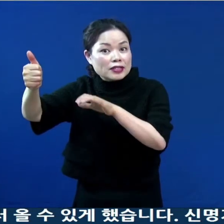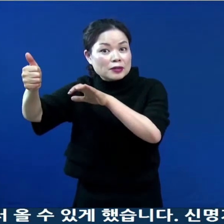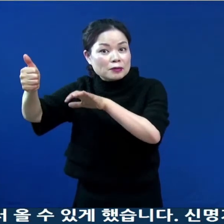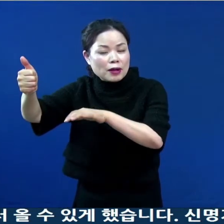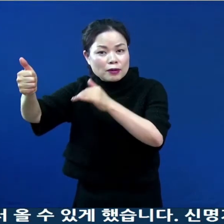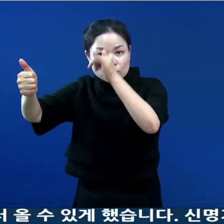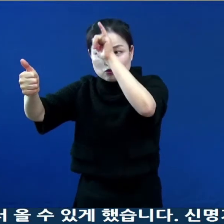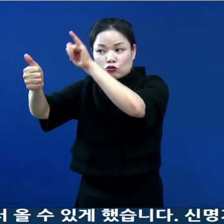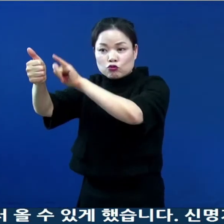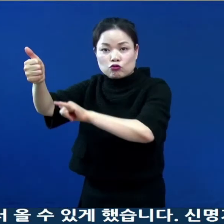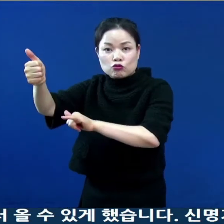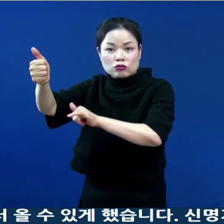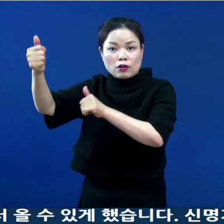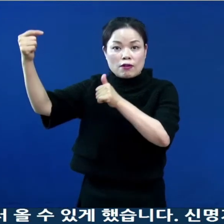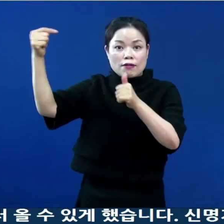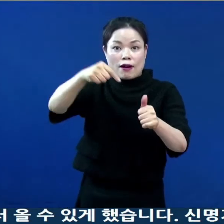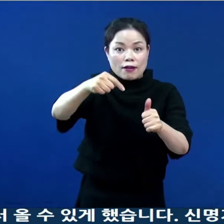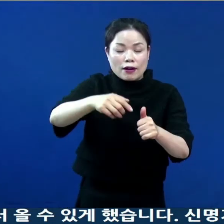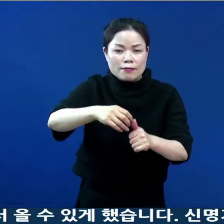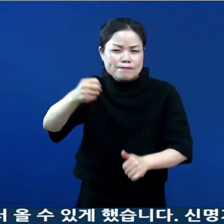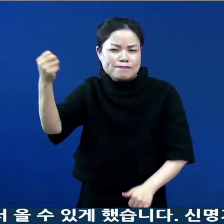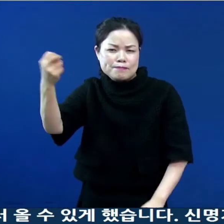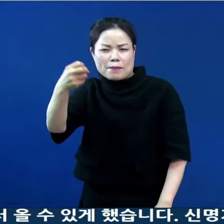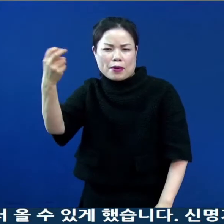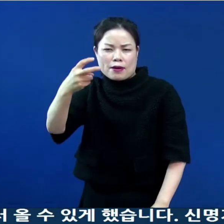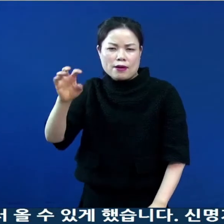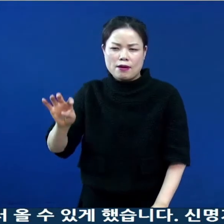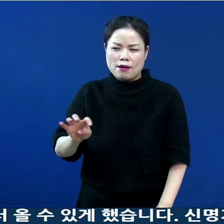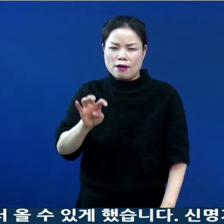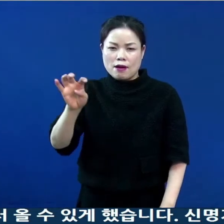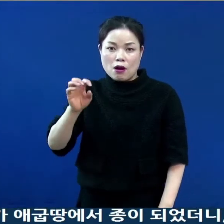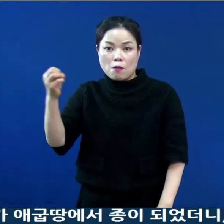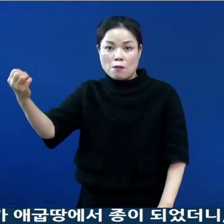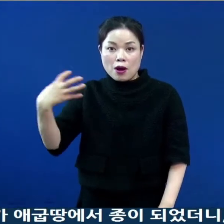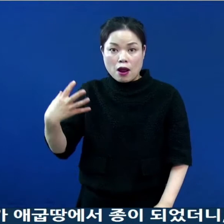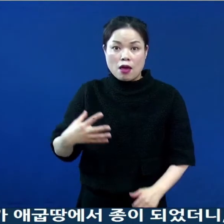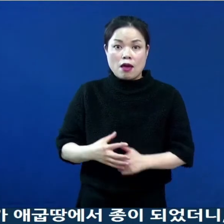앞에 충성하라. 이 얘기를 거듭 하는 거예요.